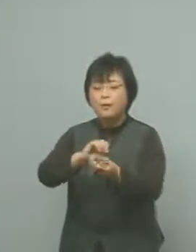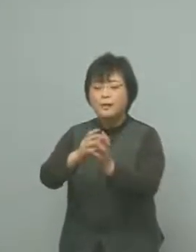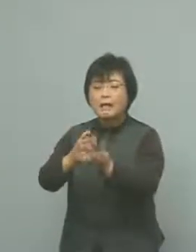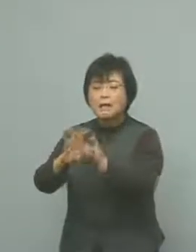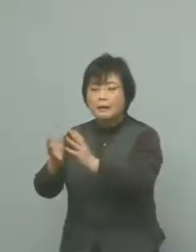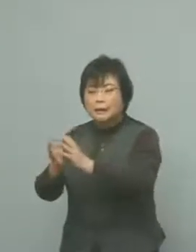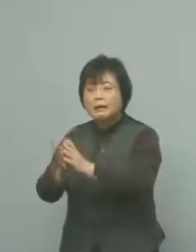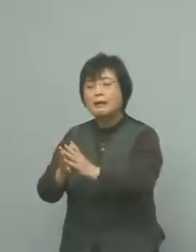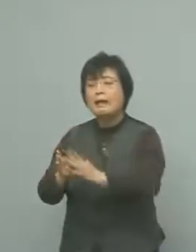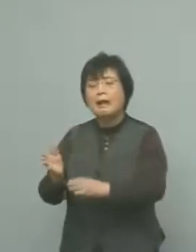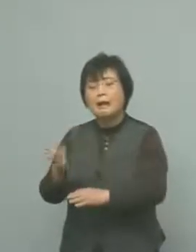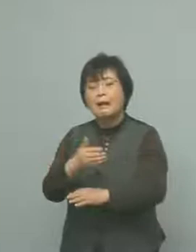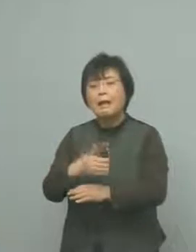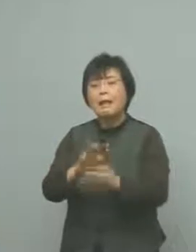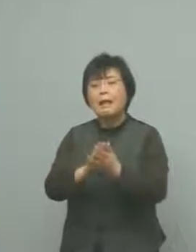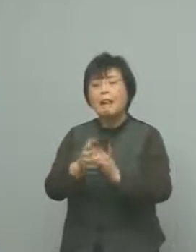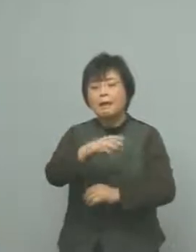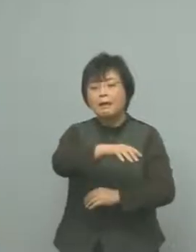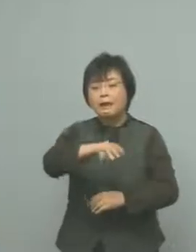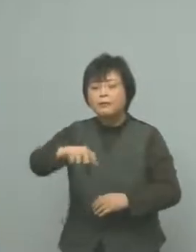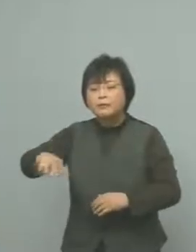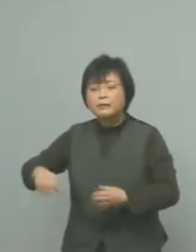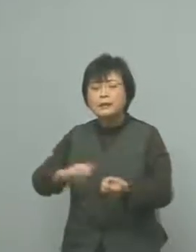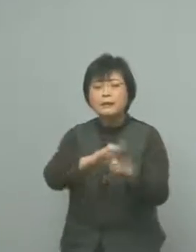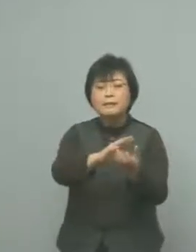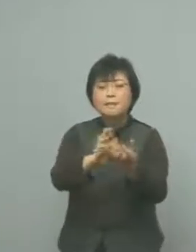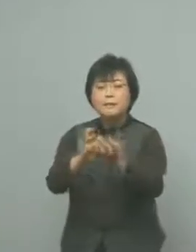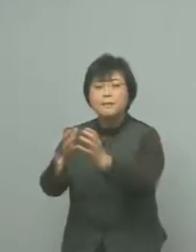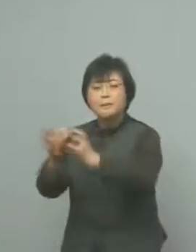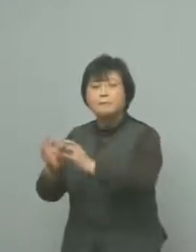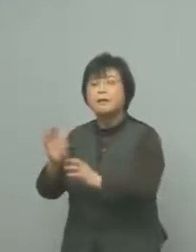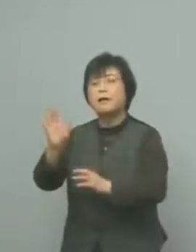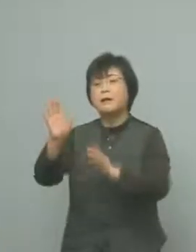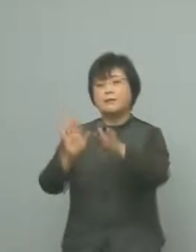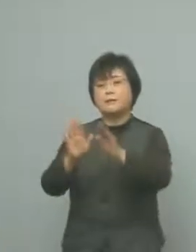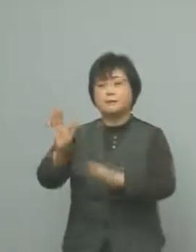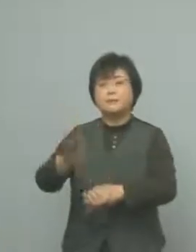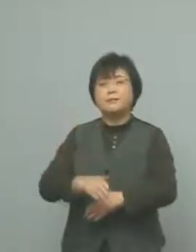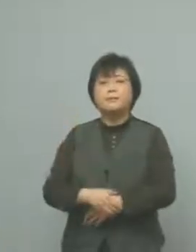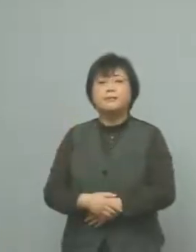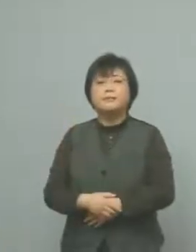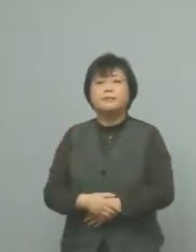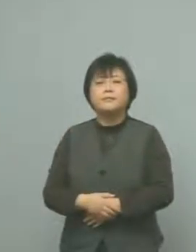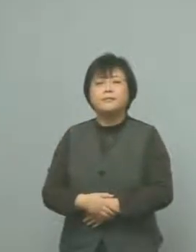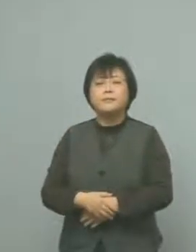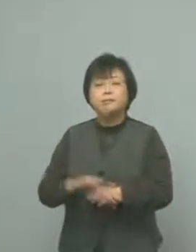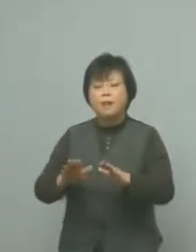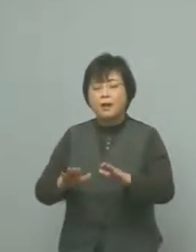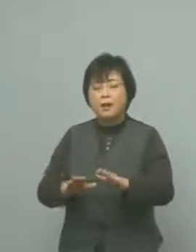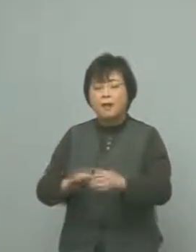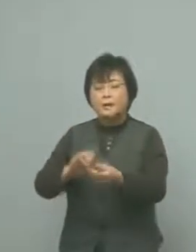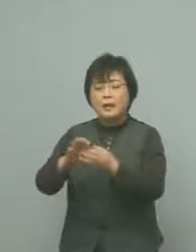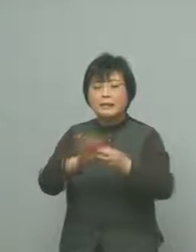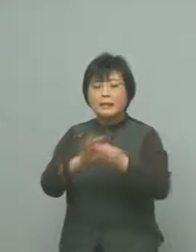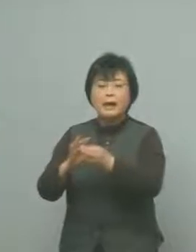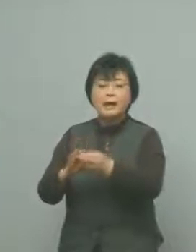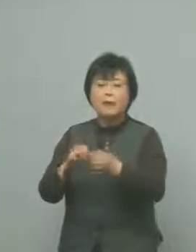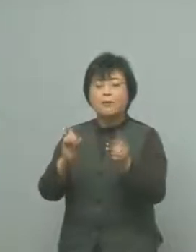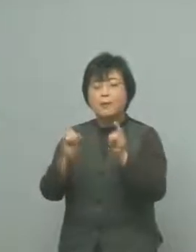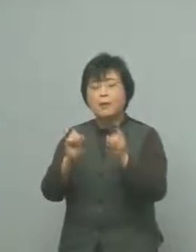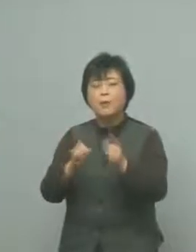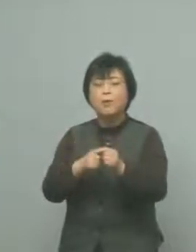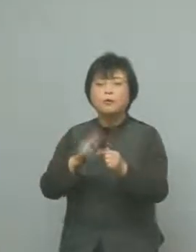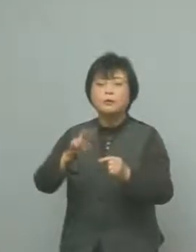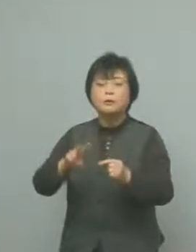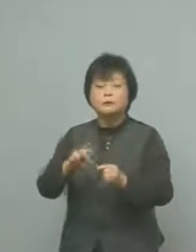皮切りに、県内各地から桜の便りが届いてきております。今回は桜関連のイベントを中心